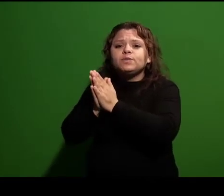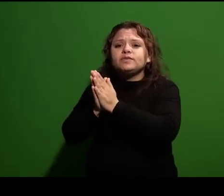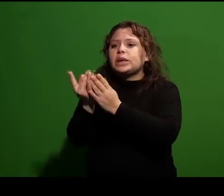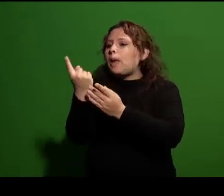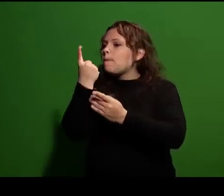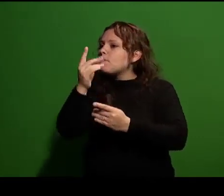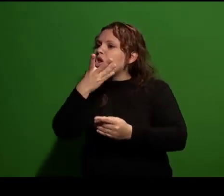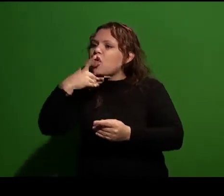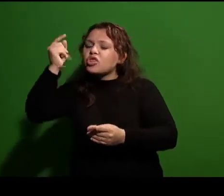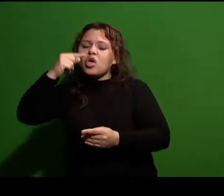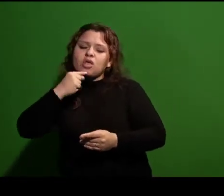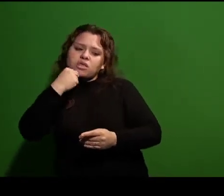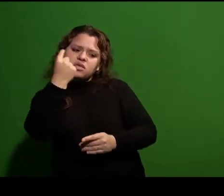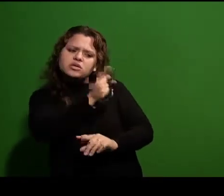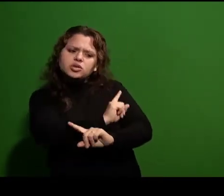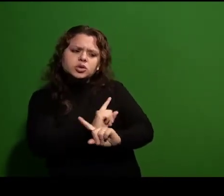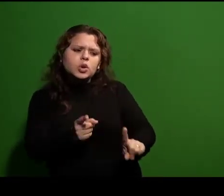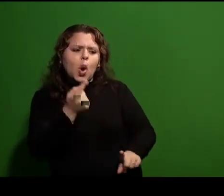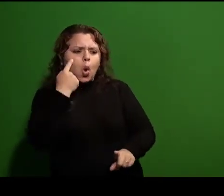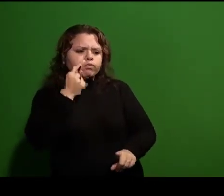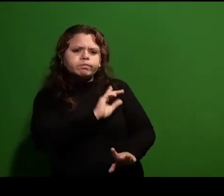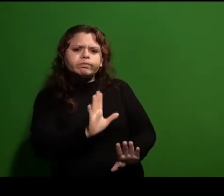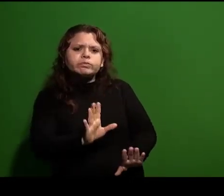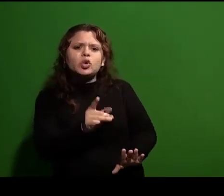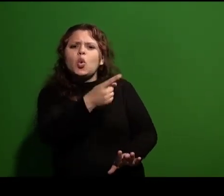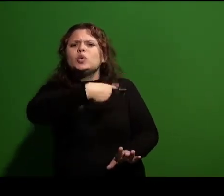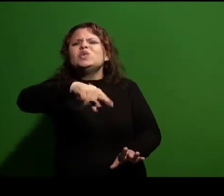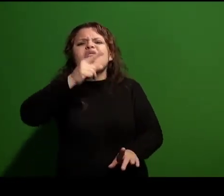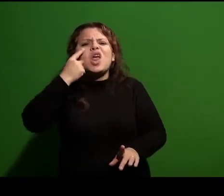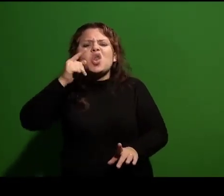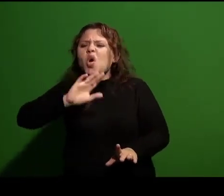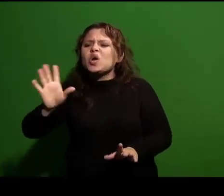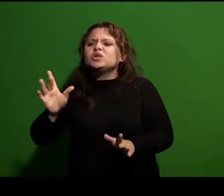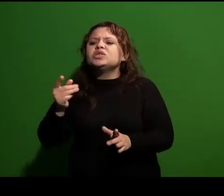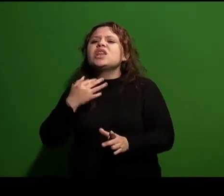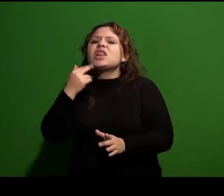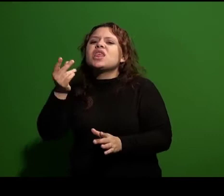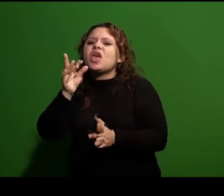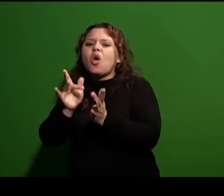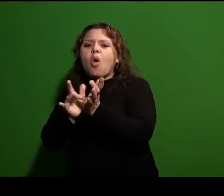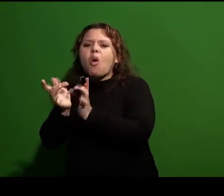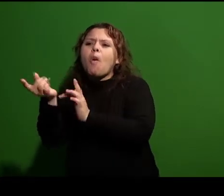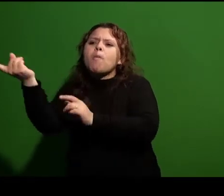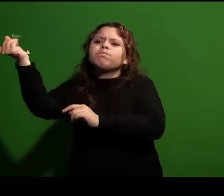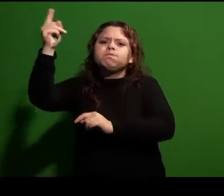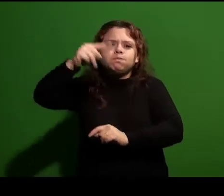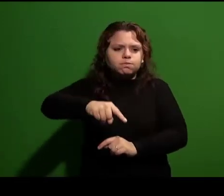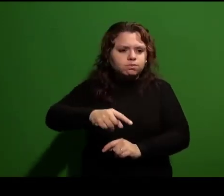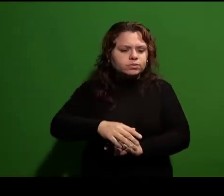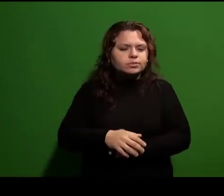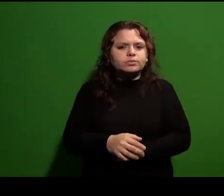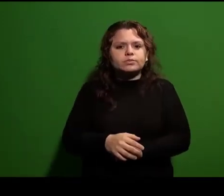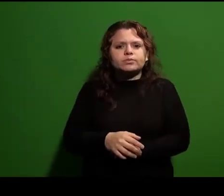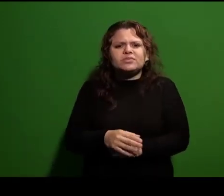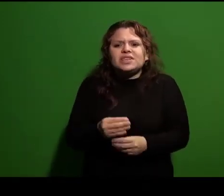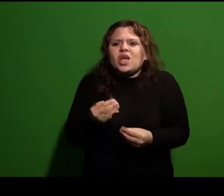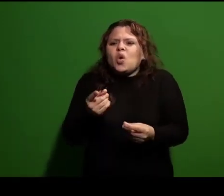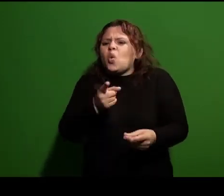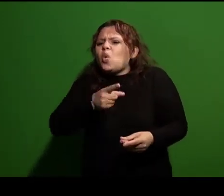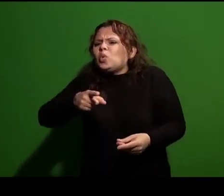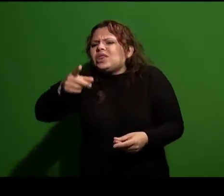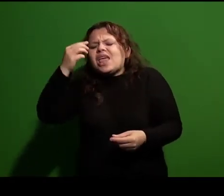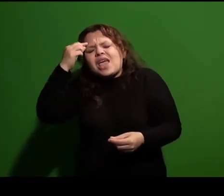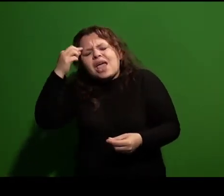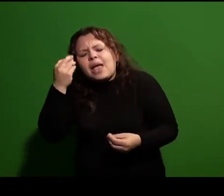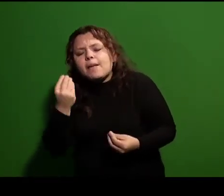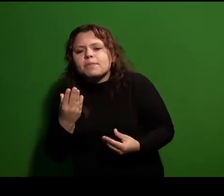conozco. Velad pues, porque no sabéis el día ni la hora en que el Hijo del Hombre ha de venir. ¿Qué